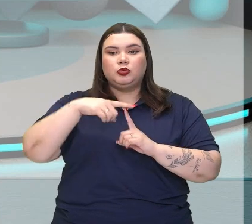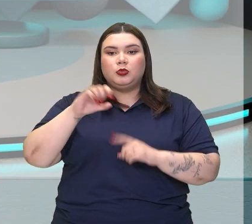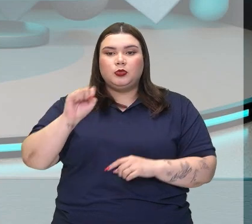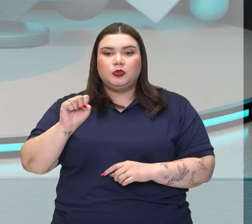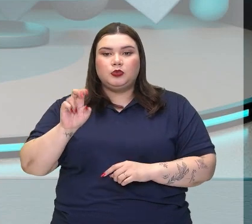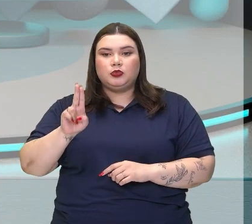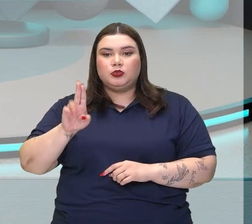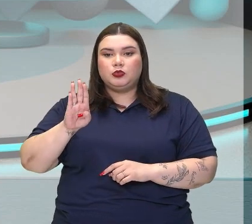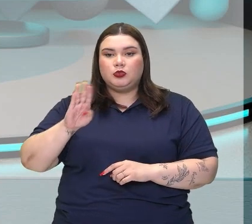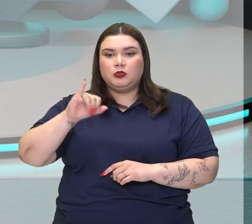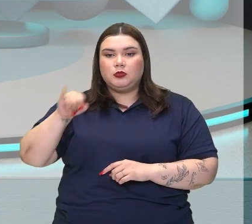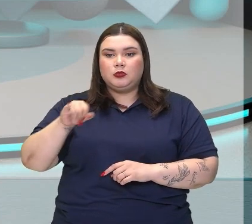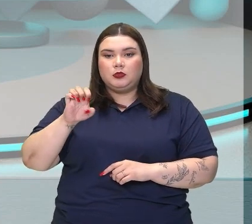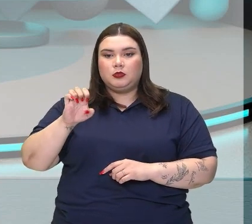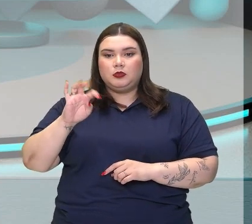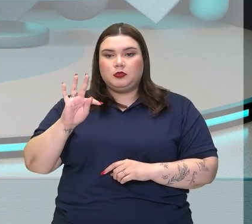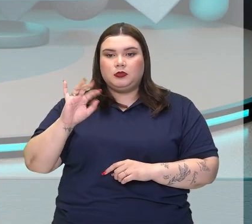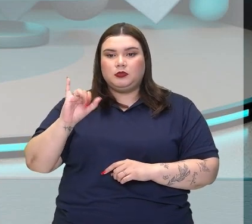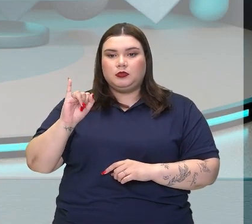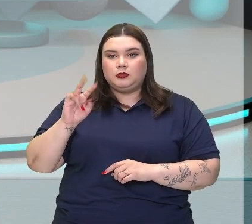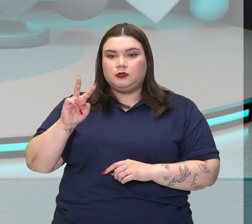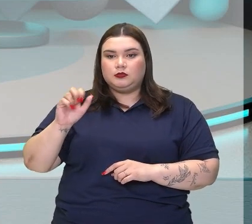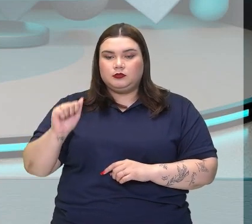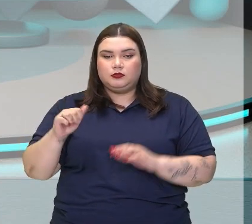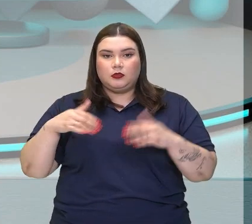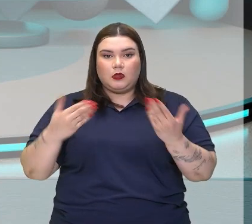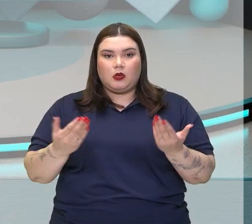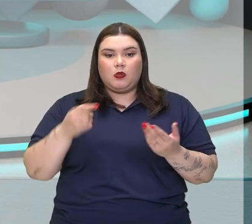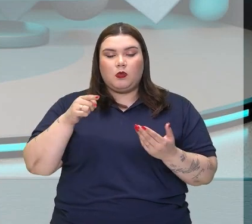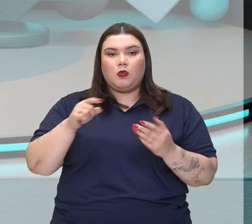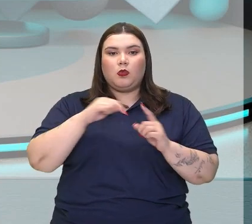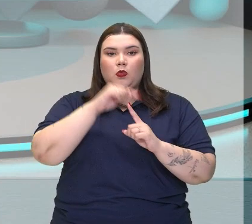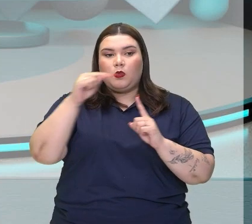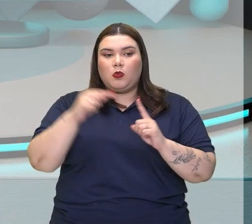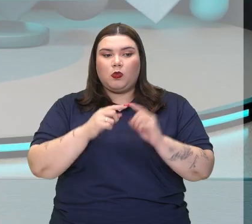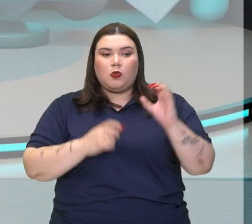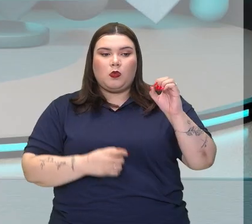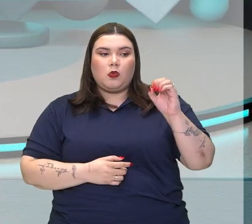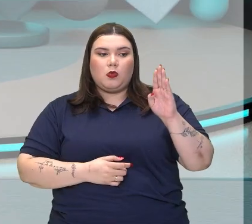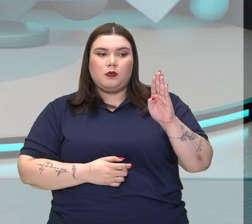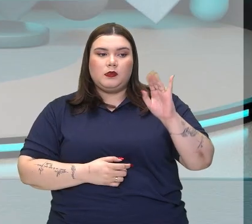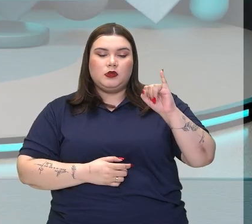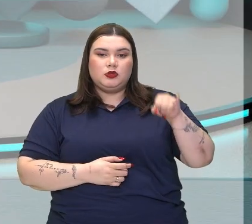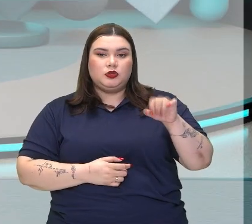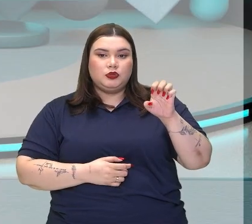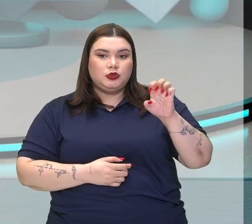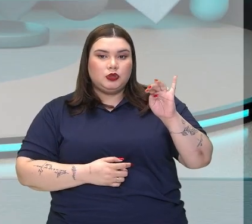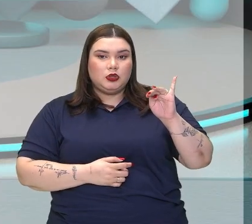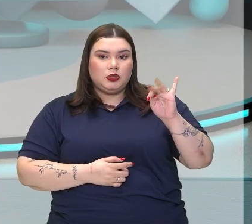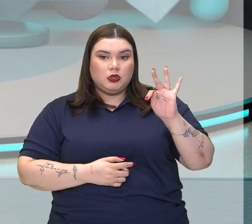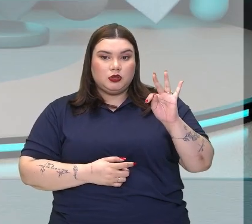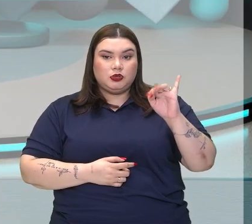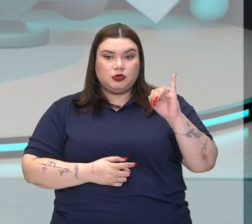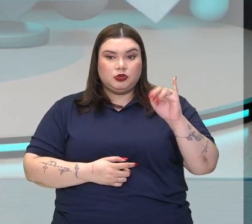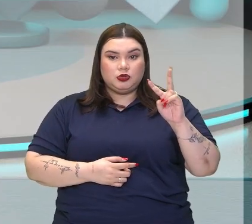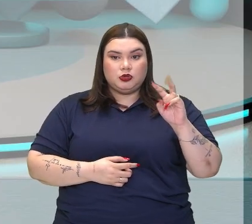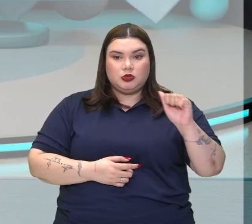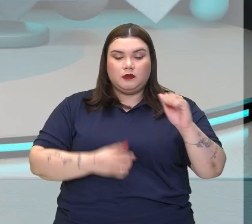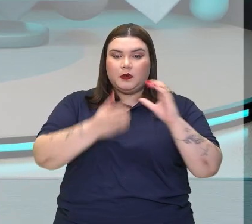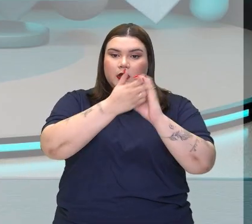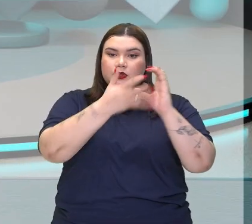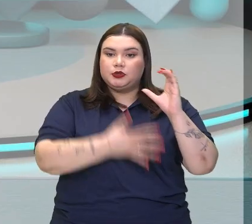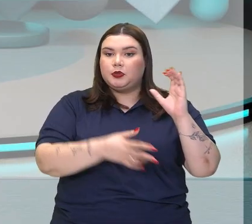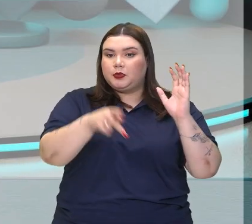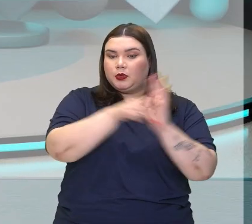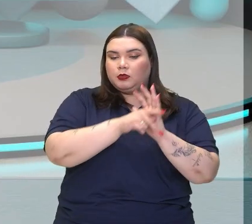Então, repetindo, objetiva é aquilo que de fato é. Eu caracterizo com as características daquilo que de fato é. E